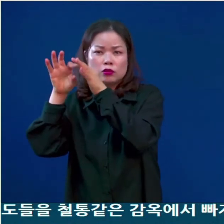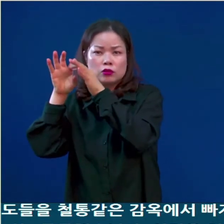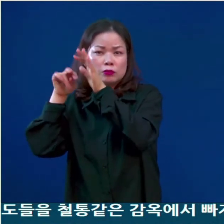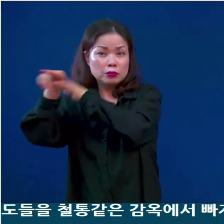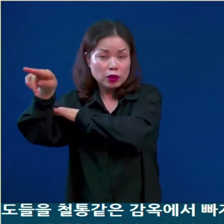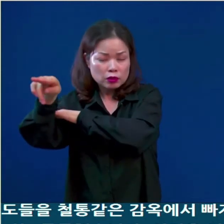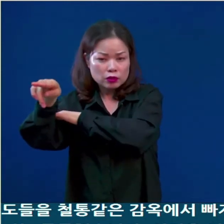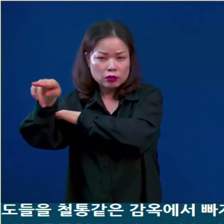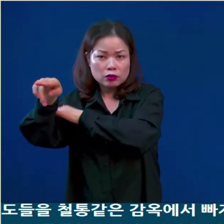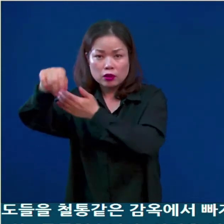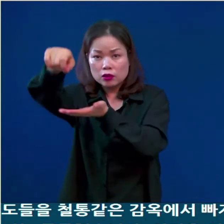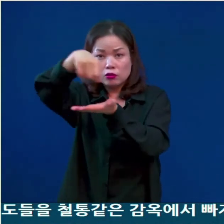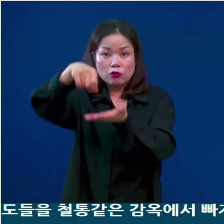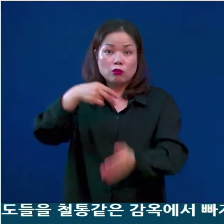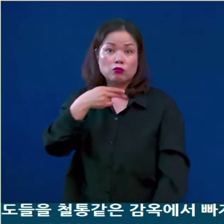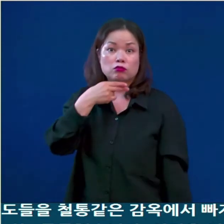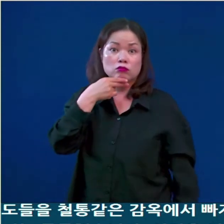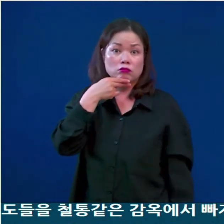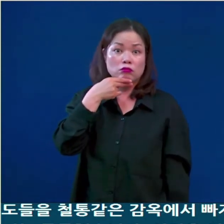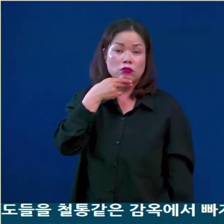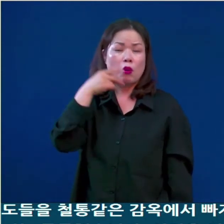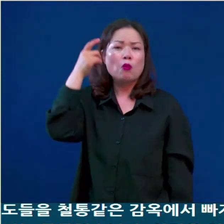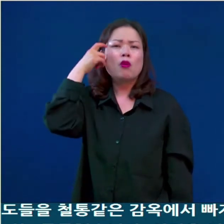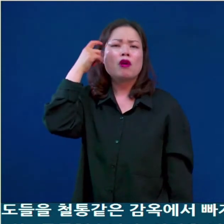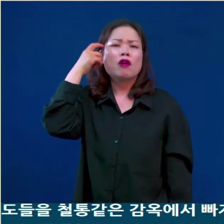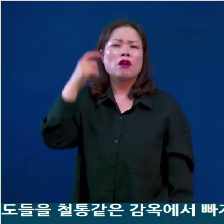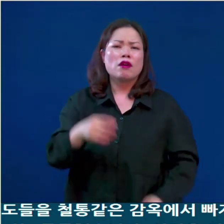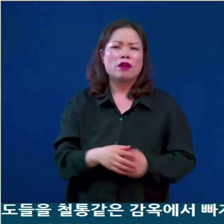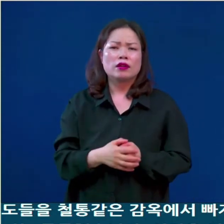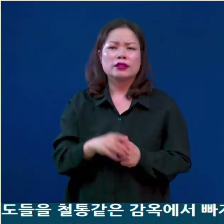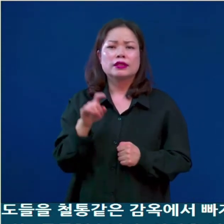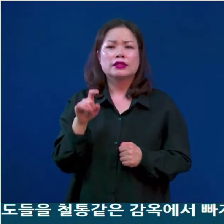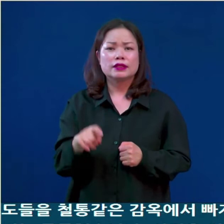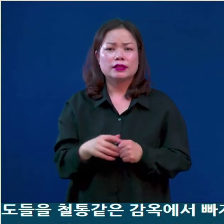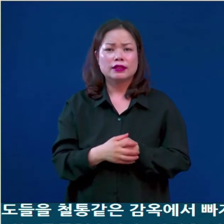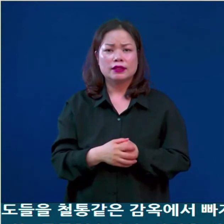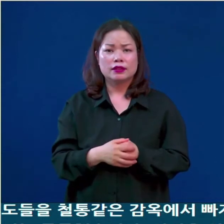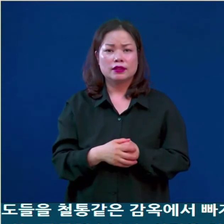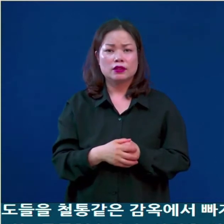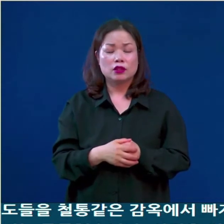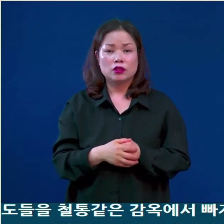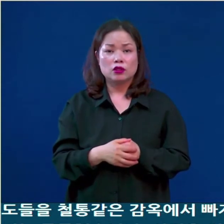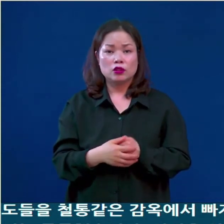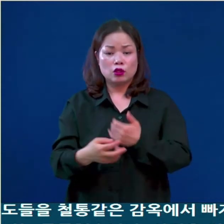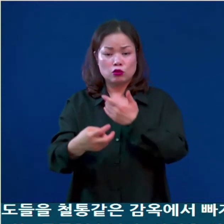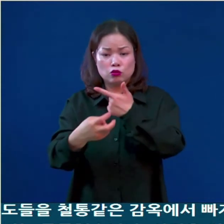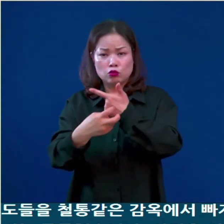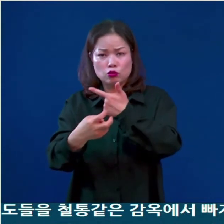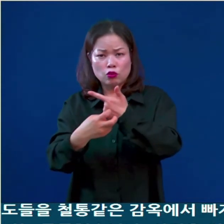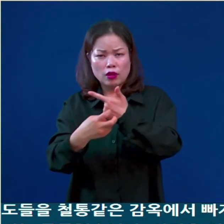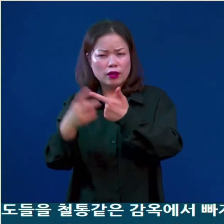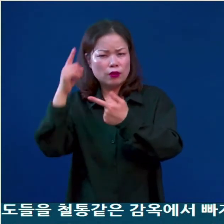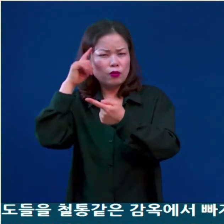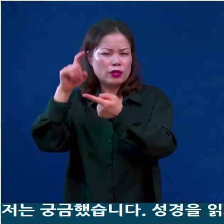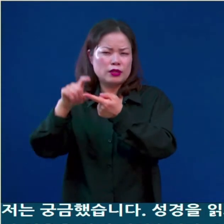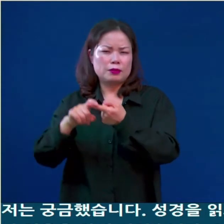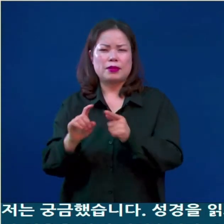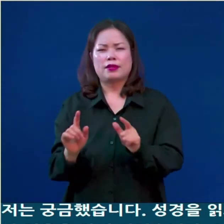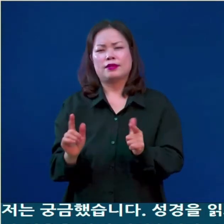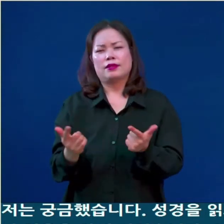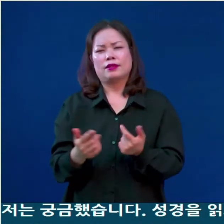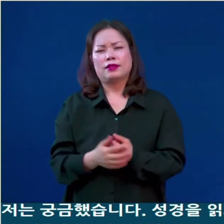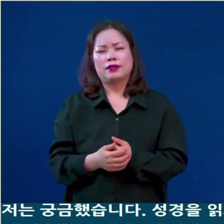전혀 기록하지 않습니다. 왜냐하면 그것은 누가의 관심사가 아니었기